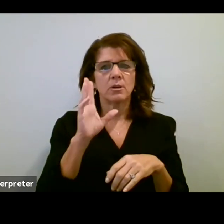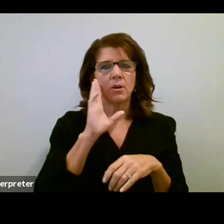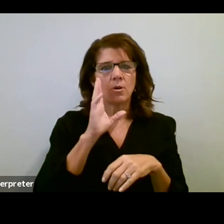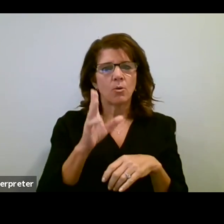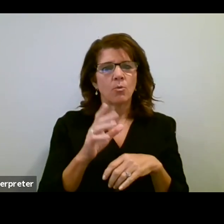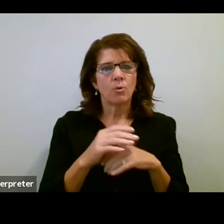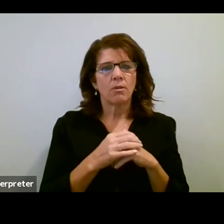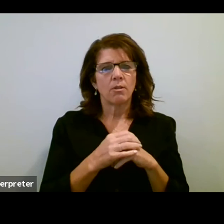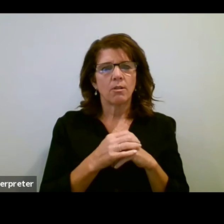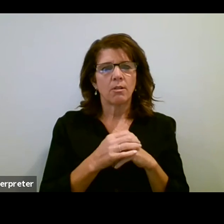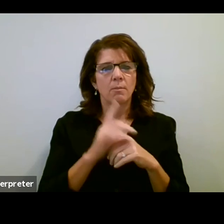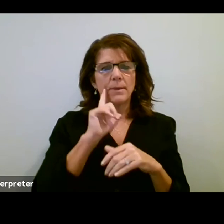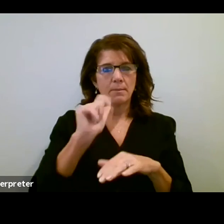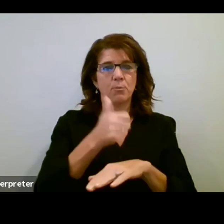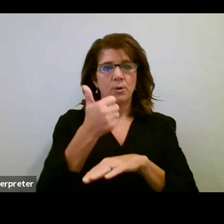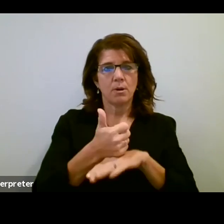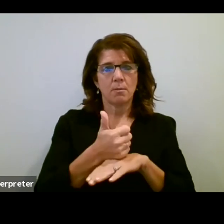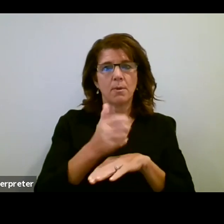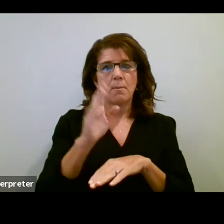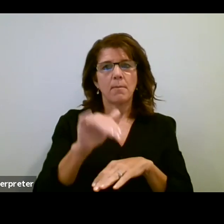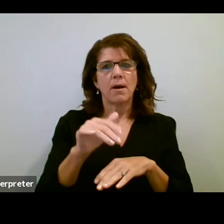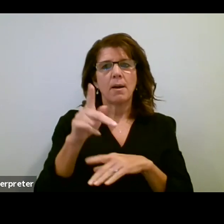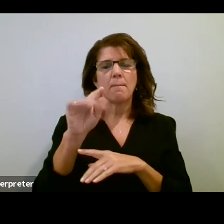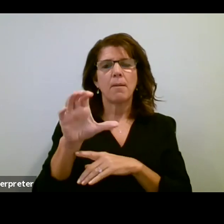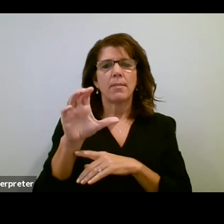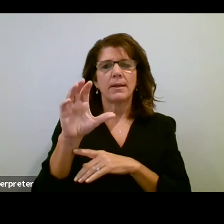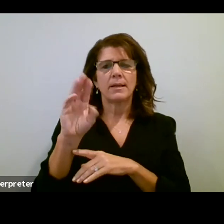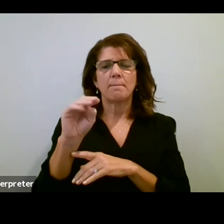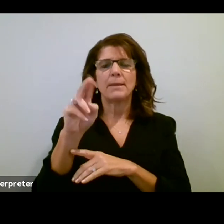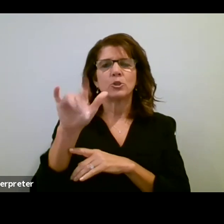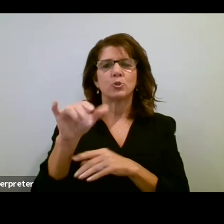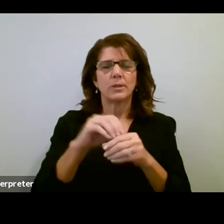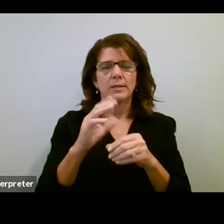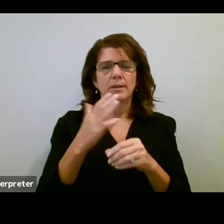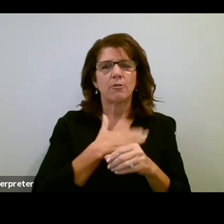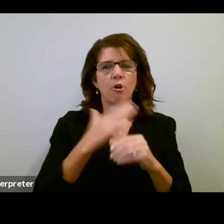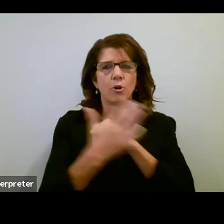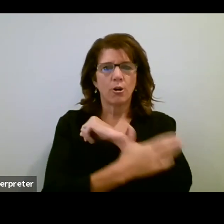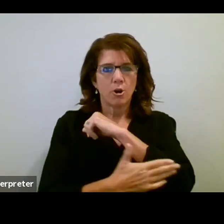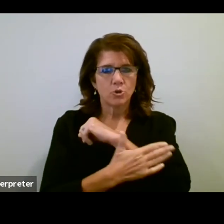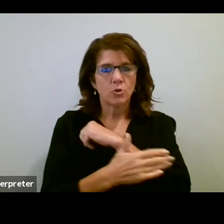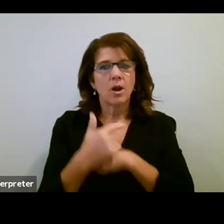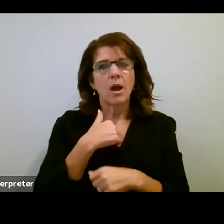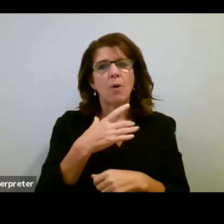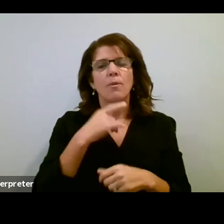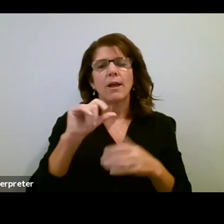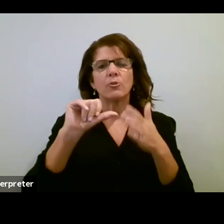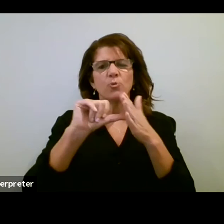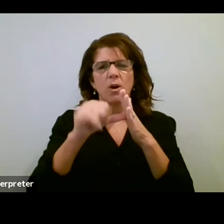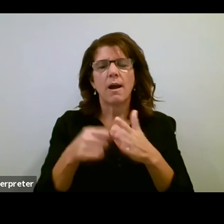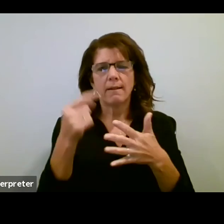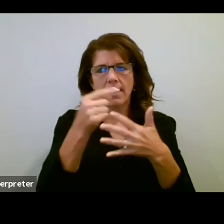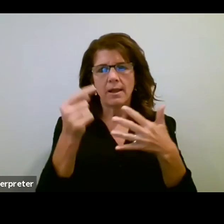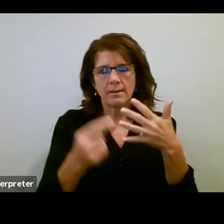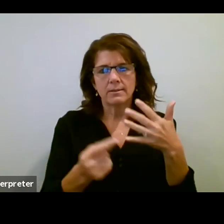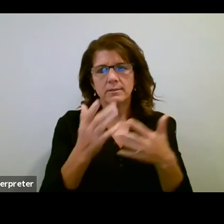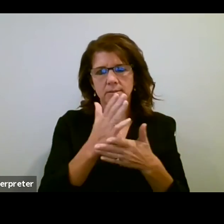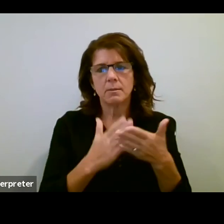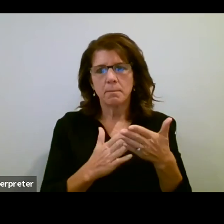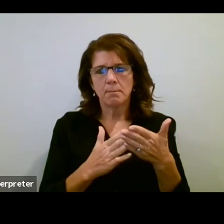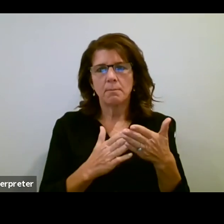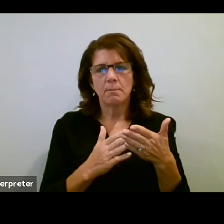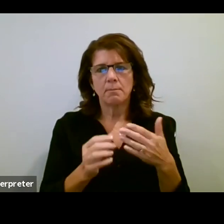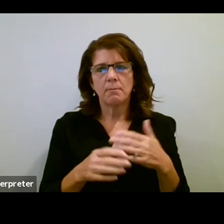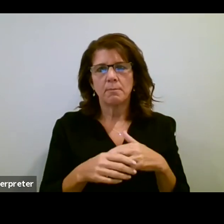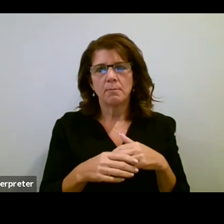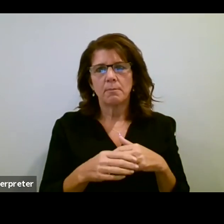país. Dentro de estas iniciativas quisiera destacar solo algunas, como la disminución del precio de los medicamentos, la